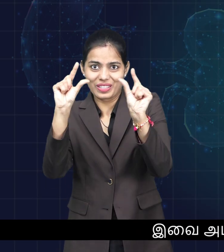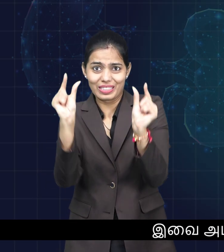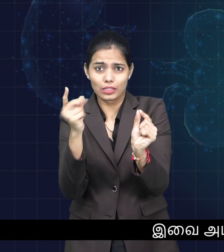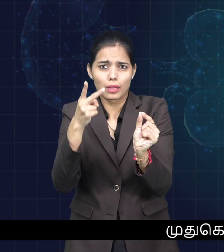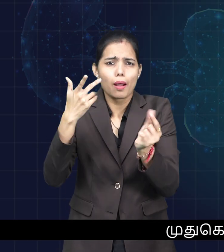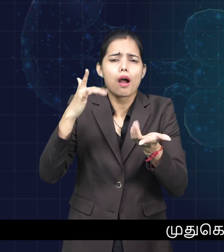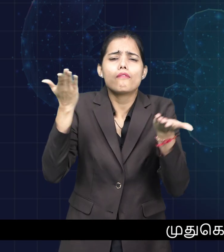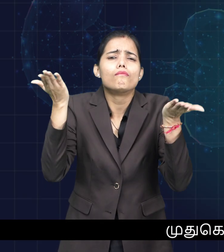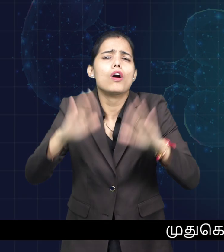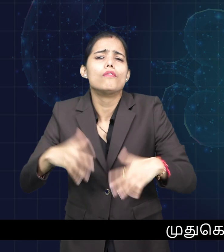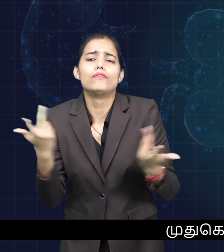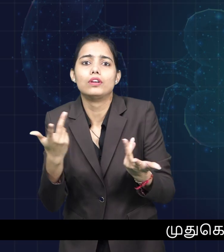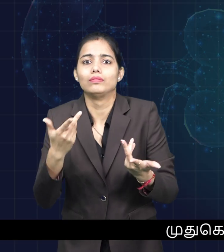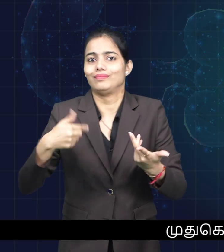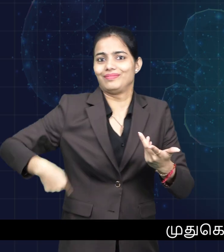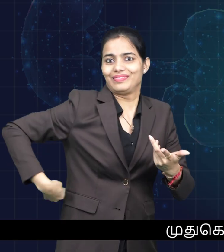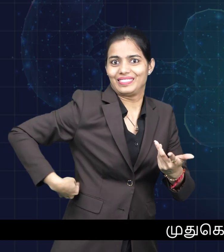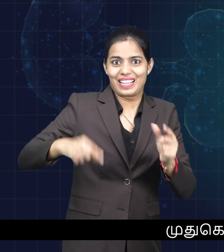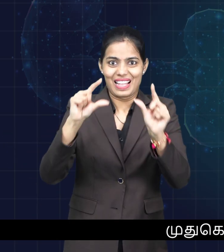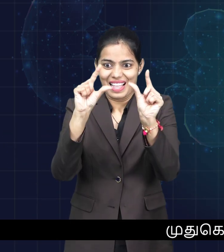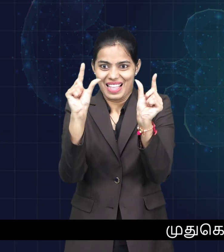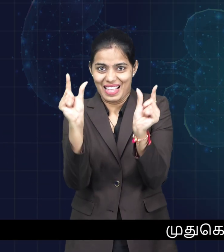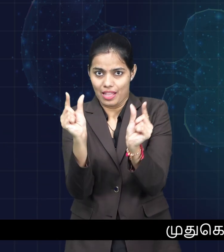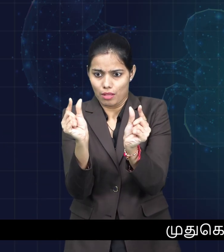பகுதியில் முதுகெலும்பின் இருபுறமும்